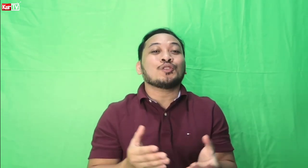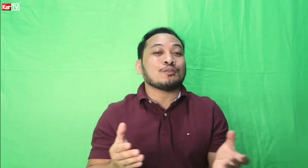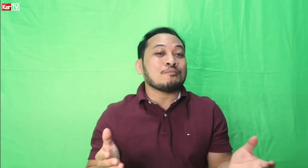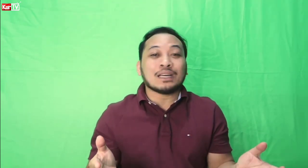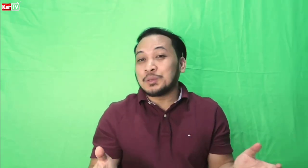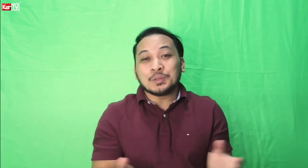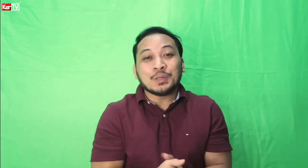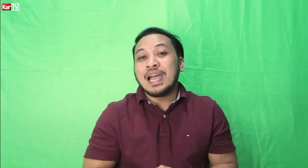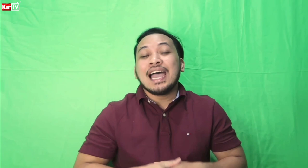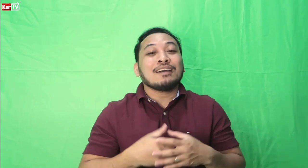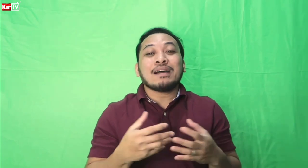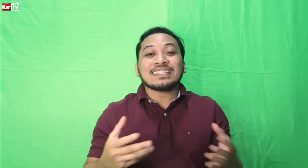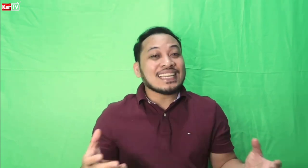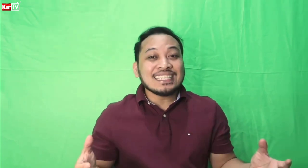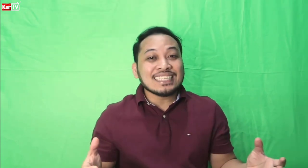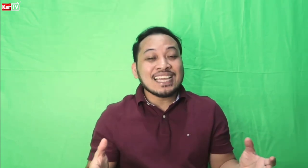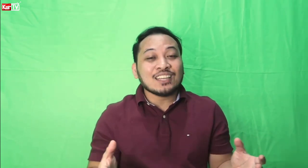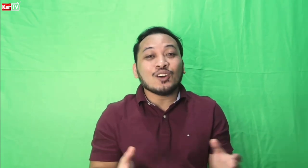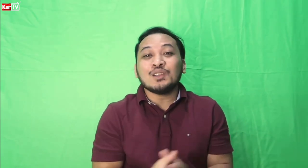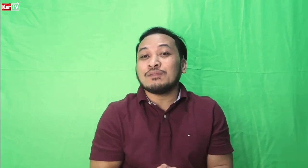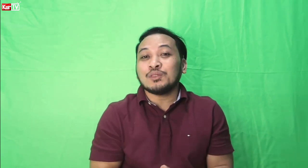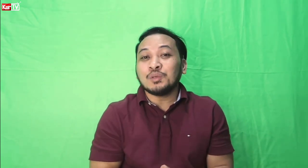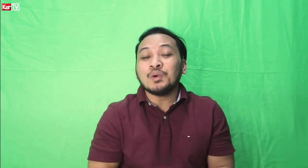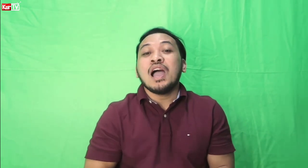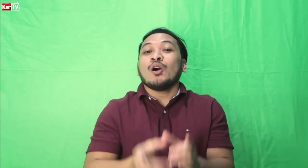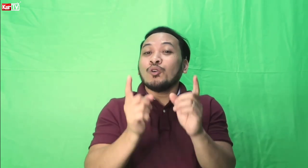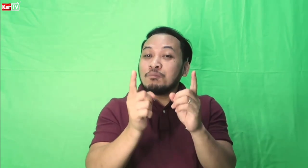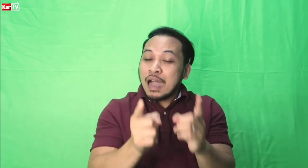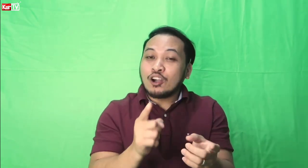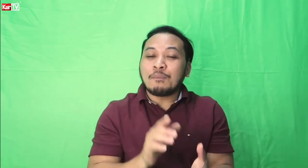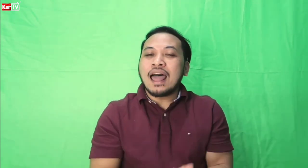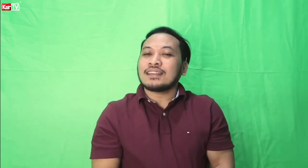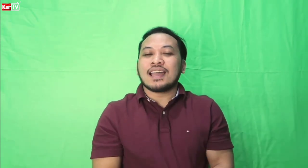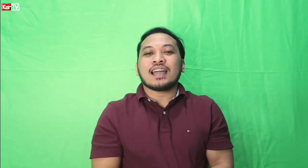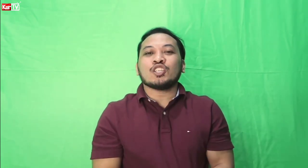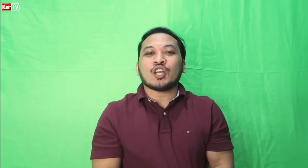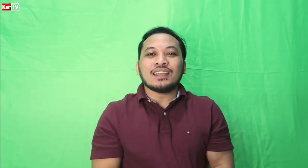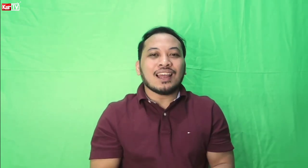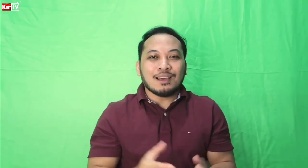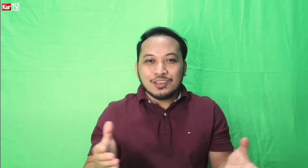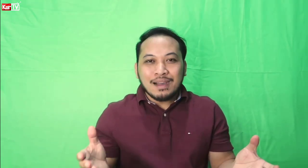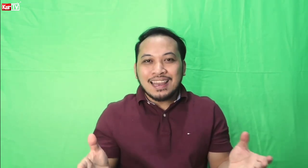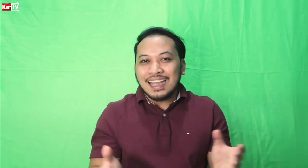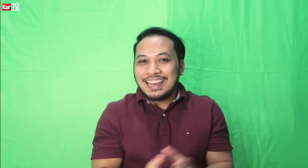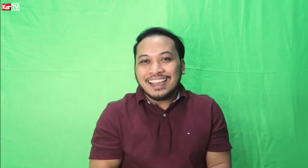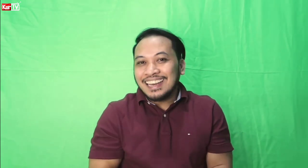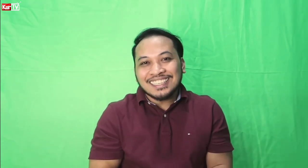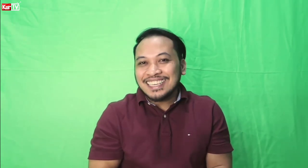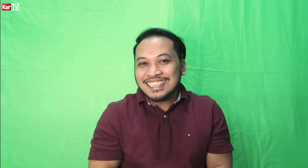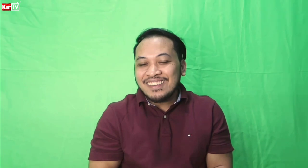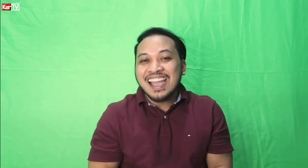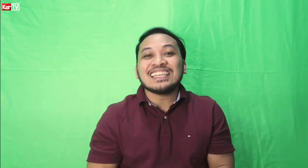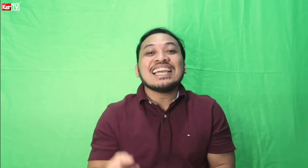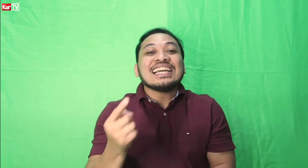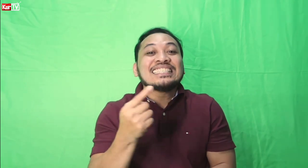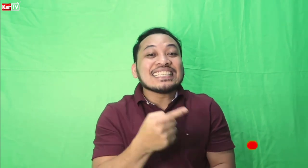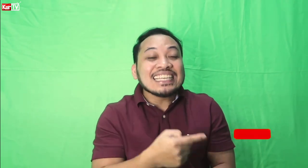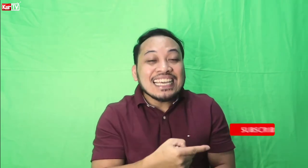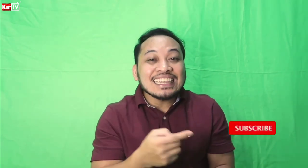gusto mong matuto ng mga senyas na yan, all you have to do, kung bago ka pa lang sa aking channel, alam niyo naman, lagi-lagi natin sinasabi yan, just click the